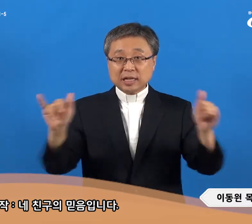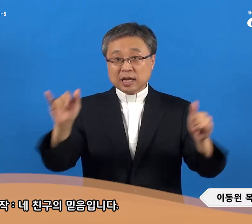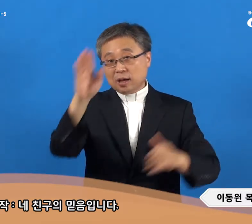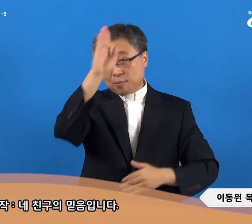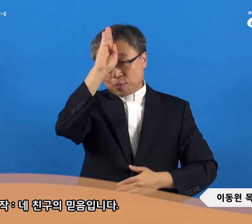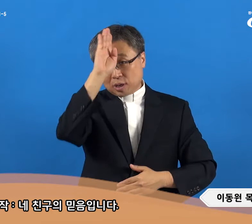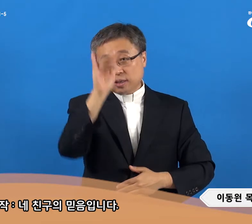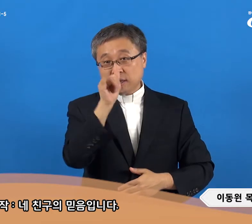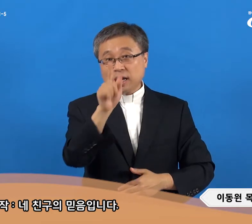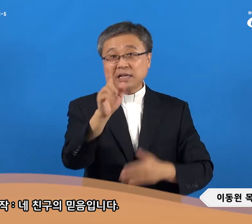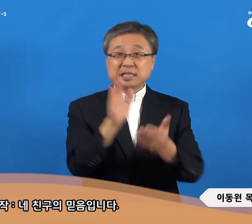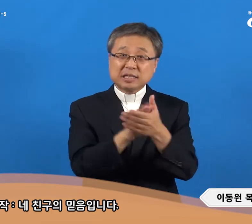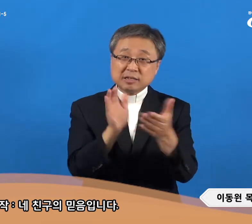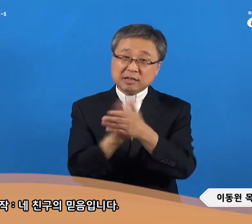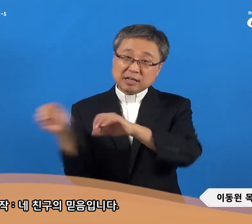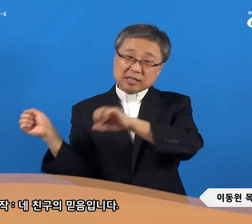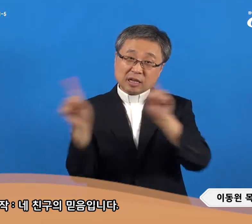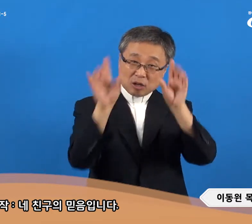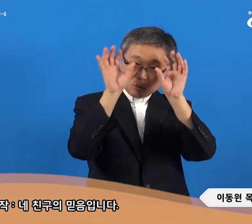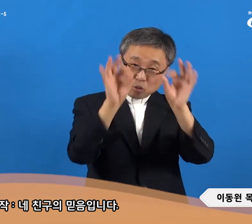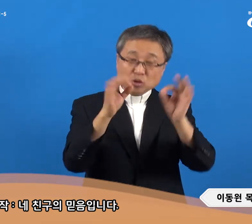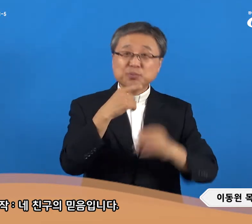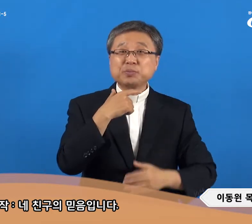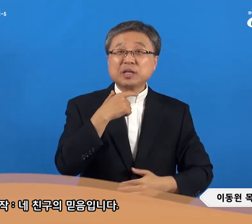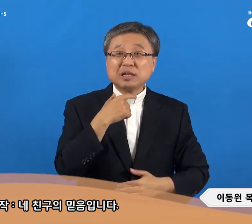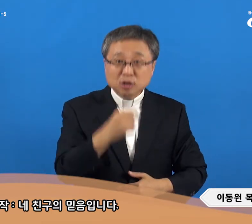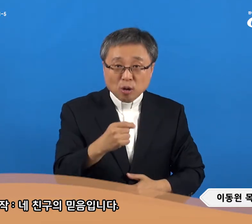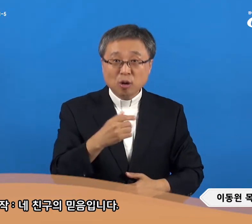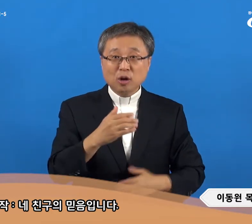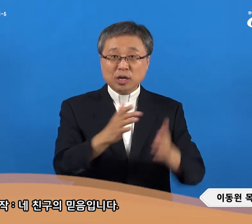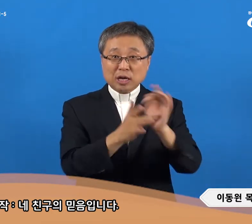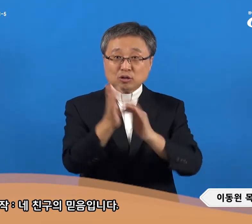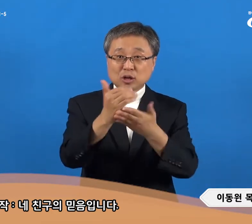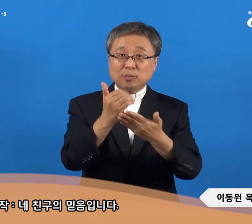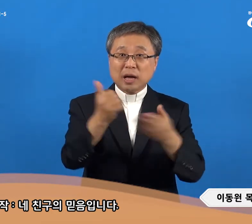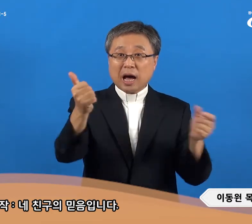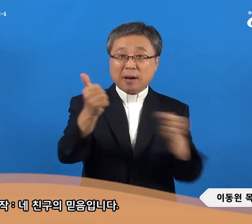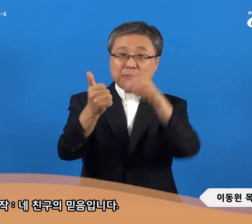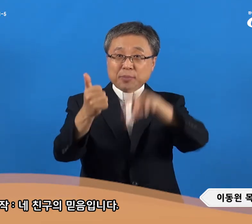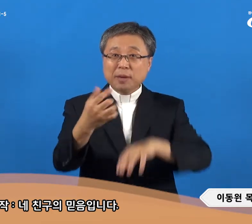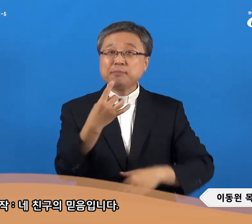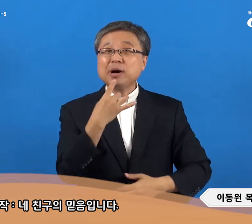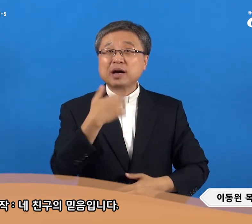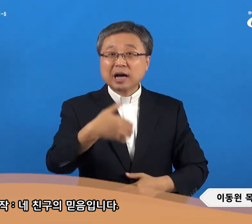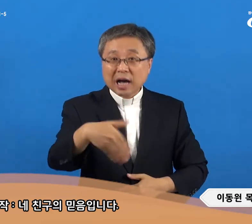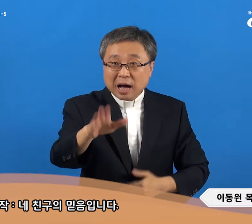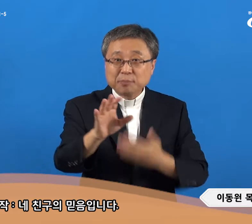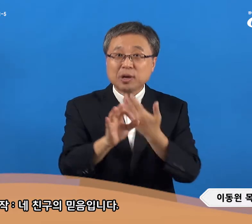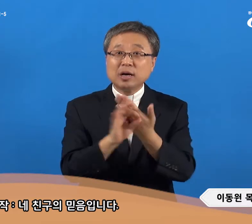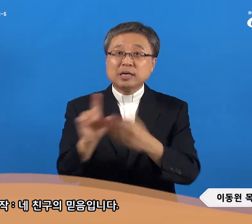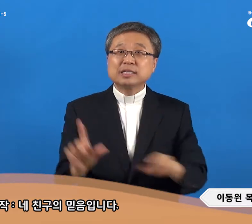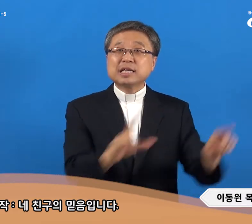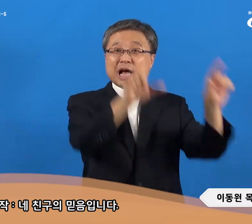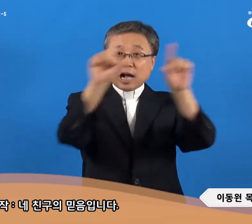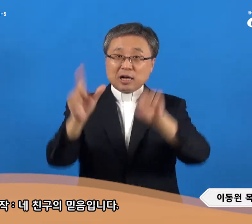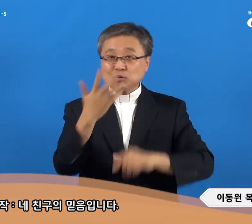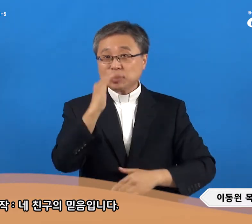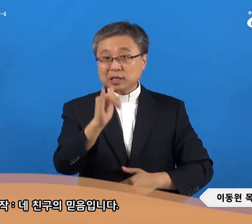한 친구를 살려보겠다는 의욕, 그리고 예수님 앞에만 데려가면 살 수 있어 라고 믿었던 그들의